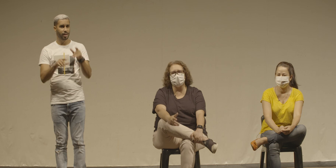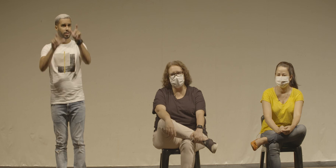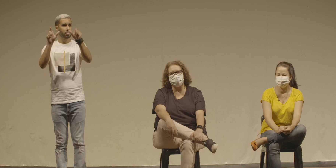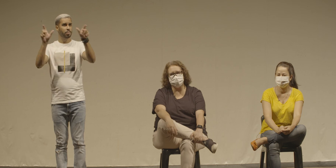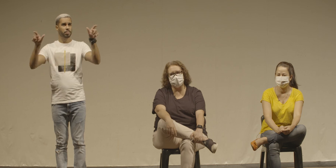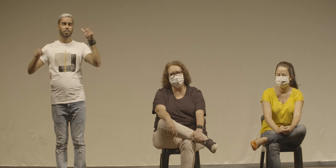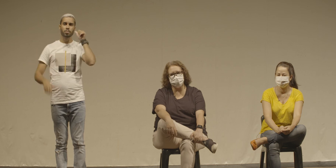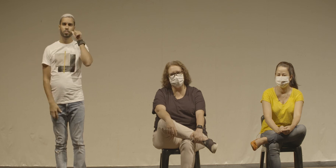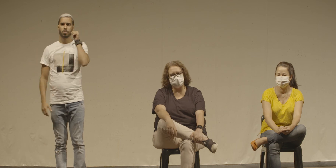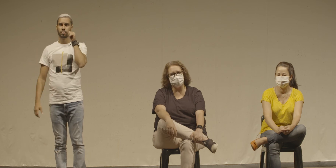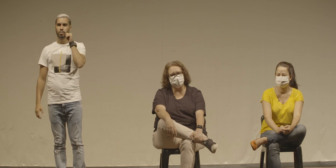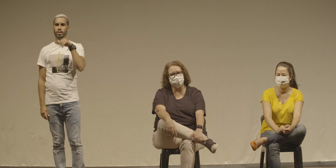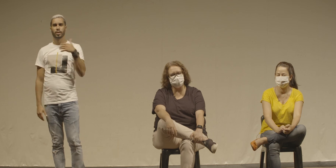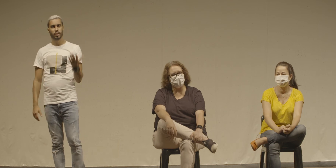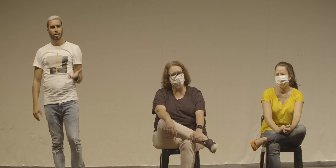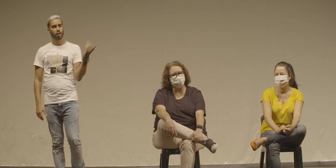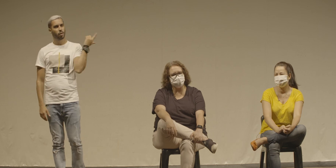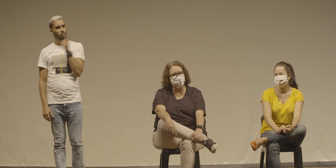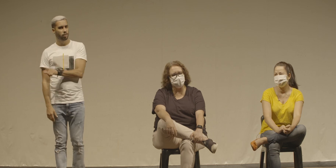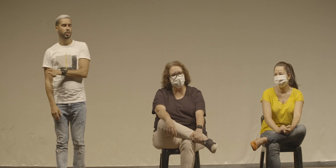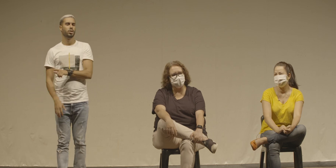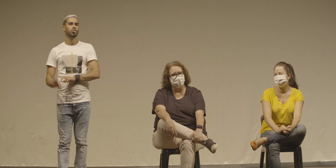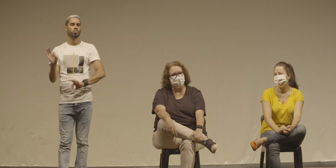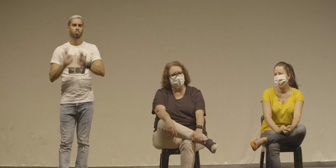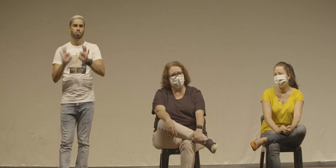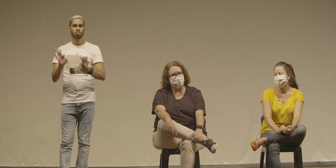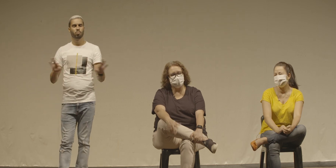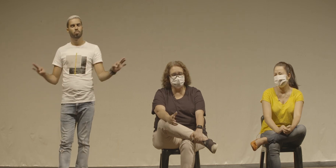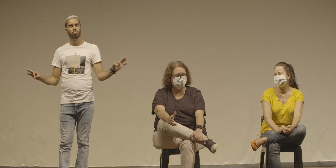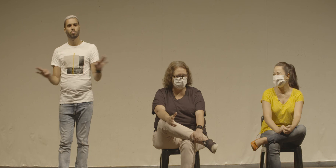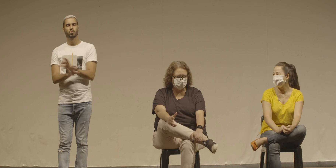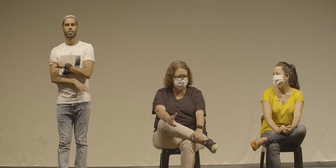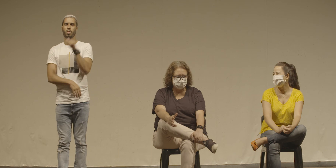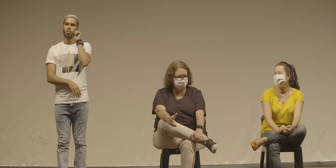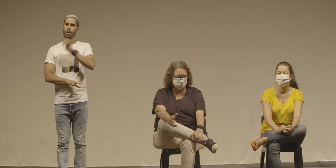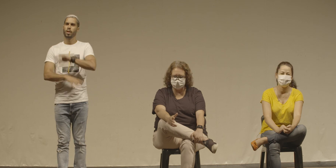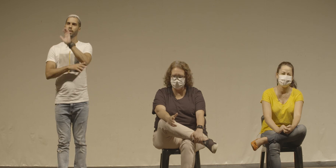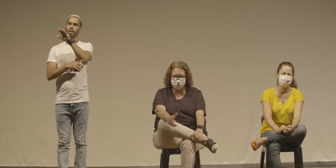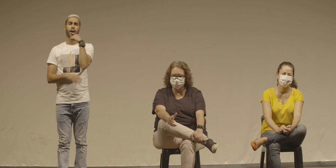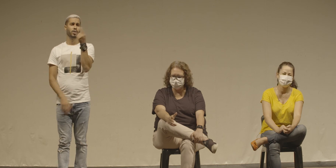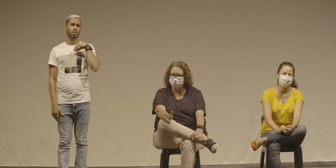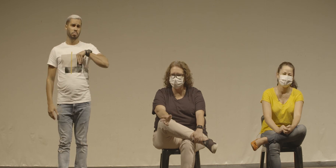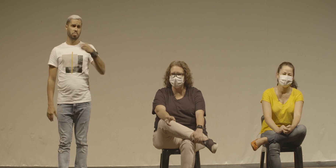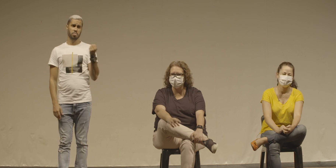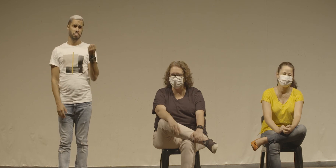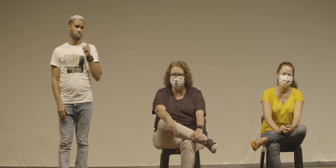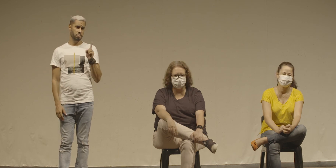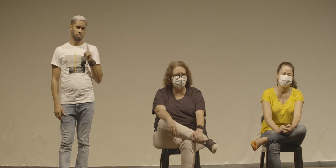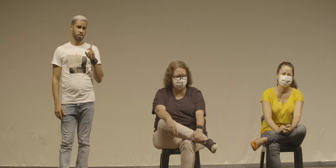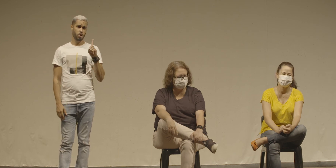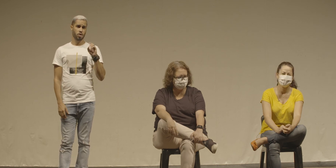e ter realizado o Mulheres à Sexta. É realmente um prazer. A gente não ganha dinheiro fazendo documentário, talvez vocês